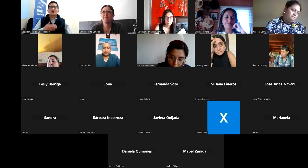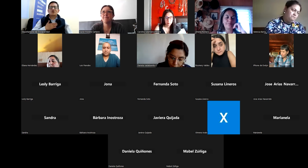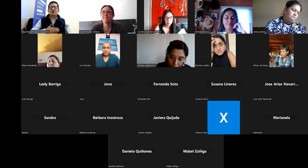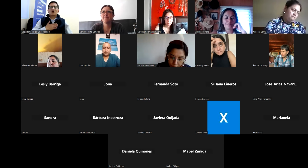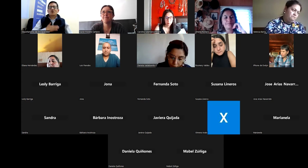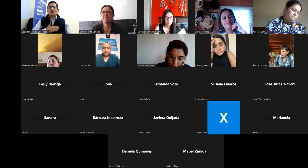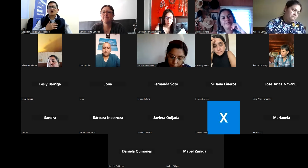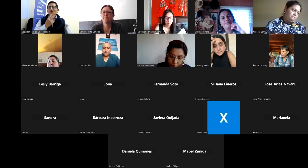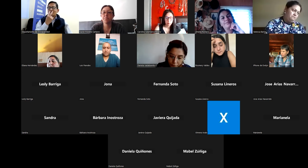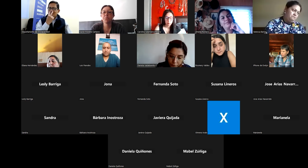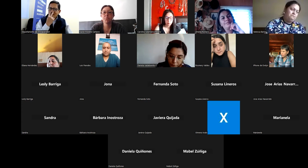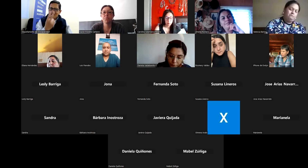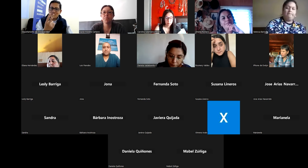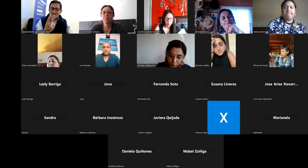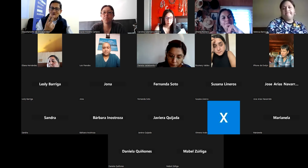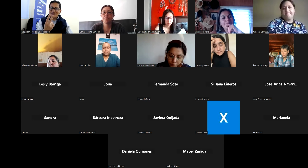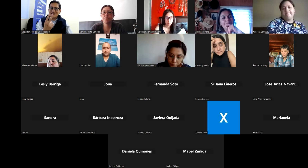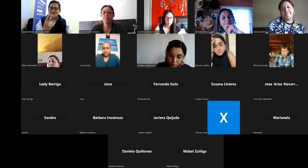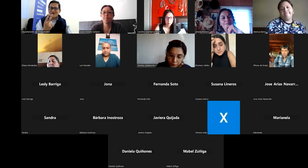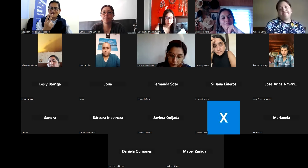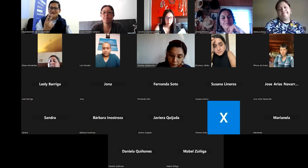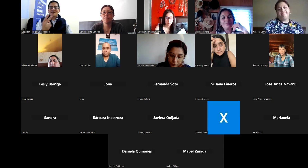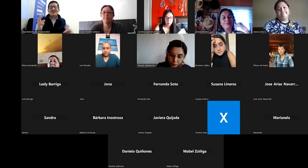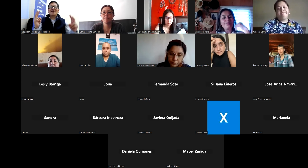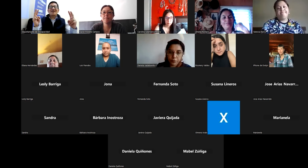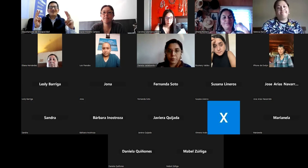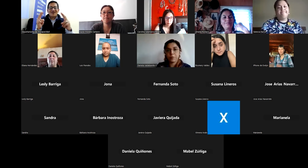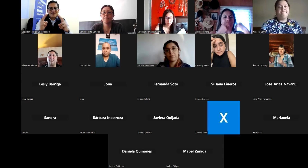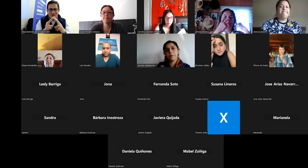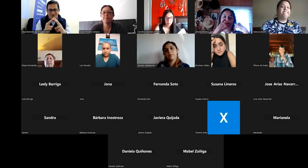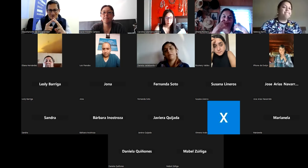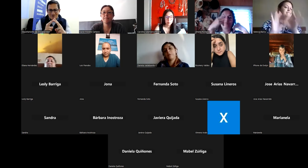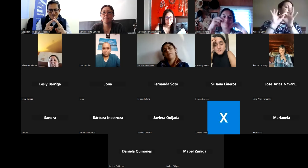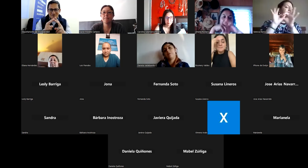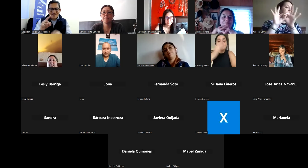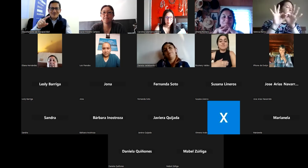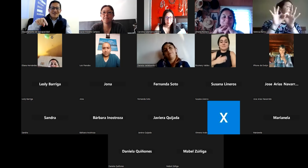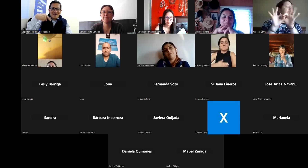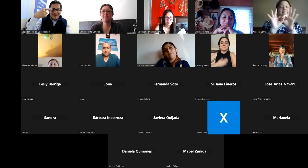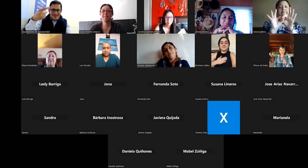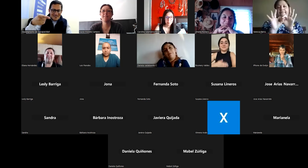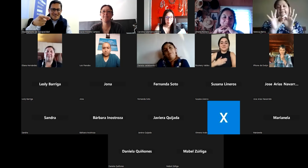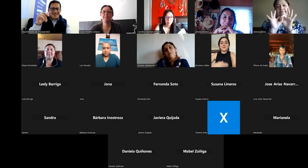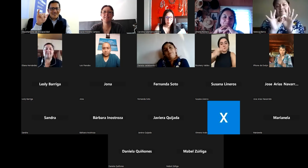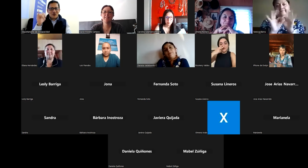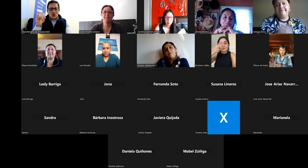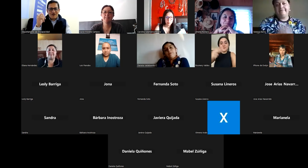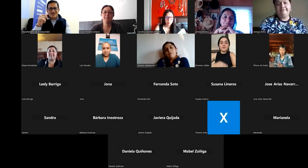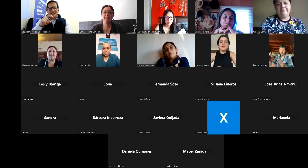un gusto de verles aprovechando para explicar cierto y nos vemos el siguiente jueves